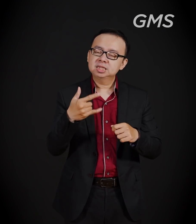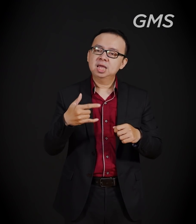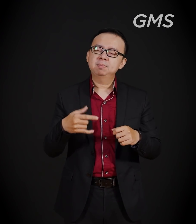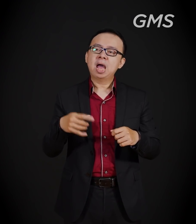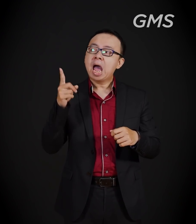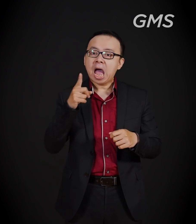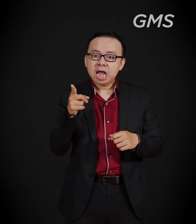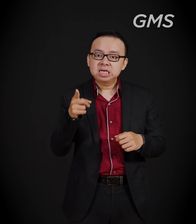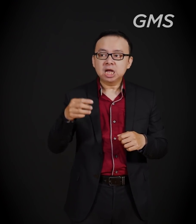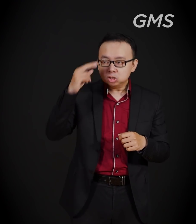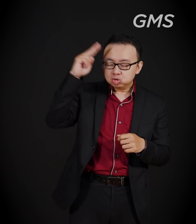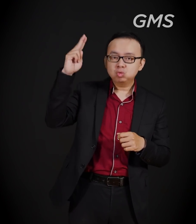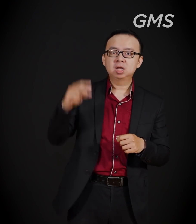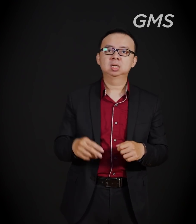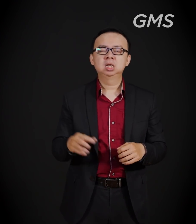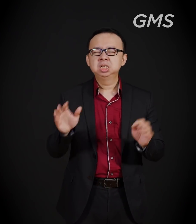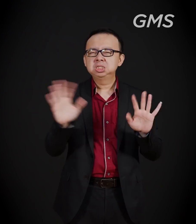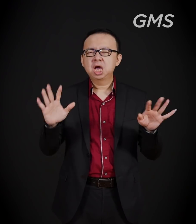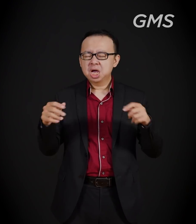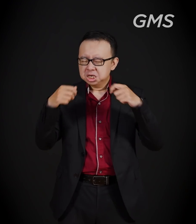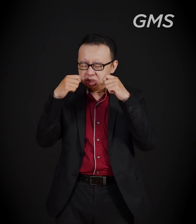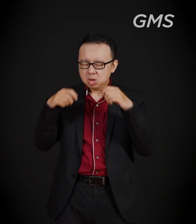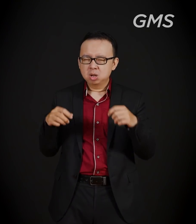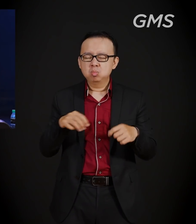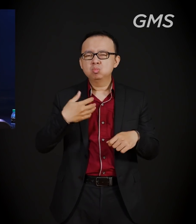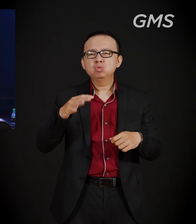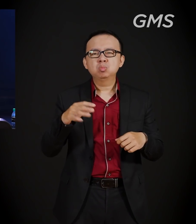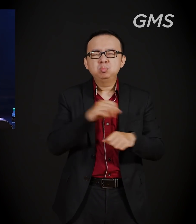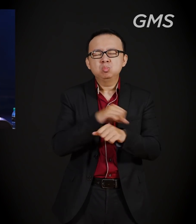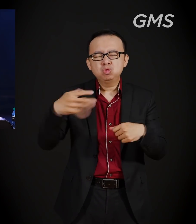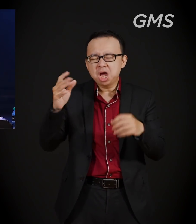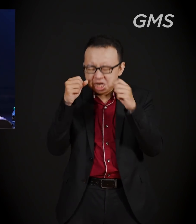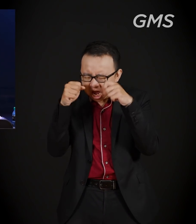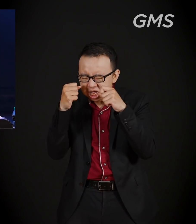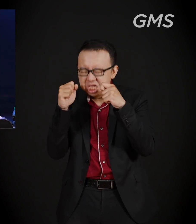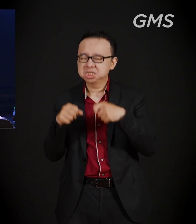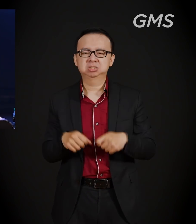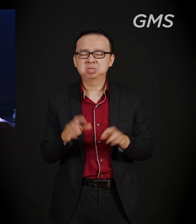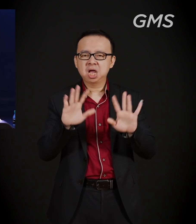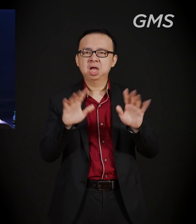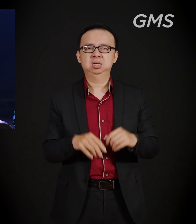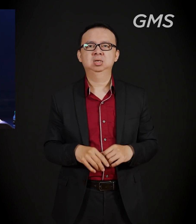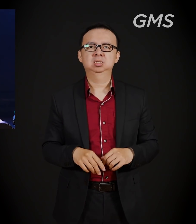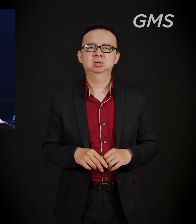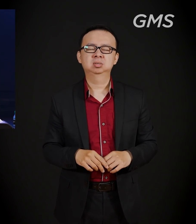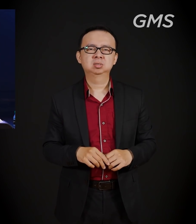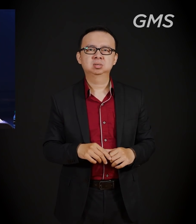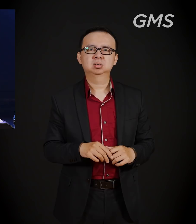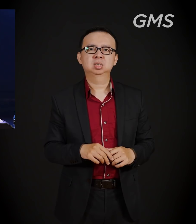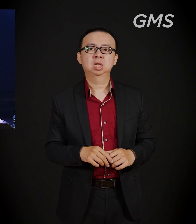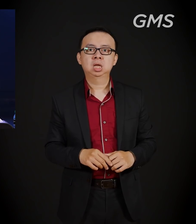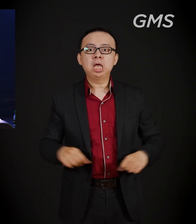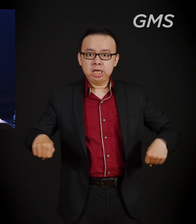Jangan cengeng. Jangan jadi pengecut. Folks, I love you. But I have to tell you,